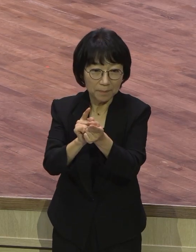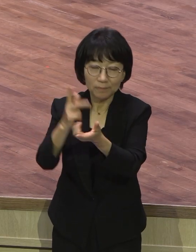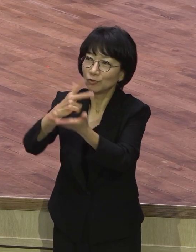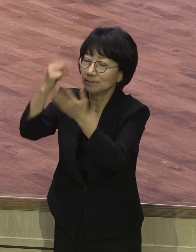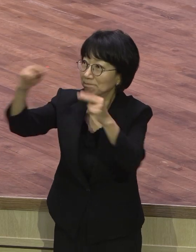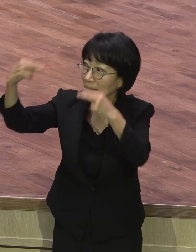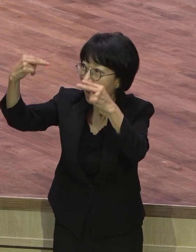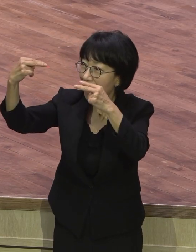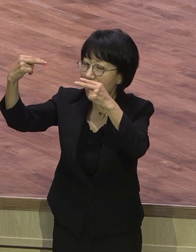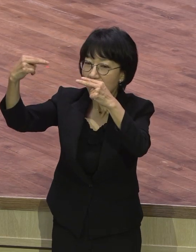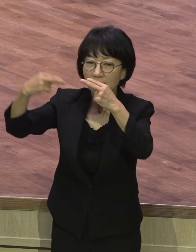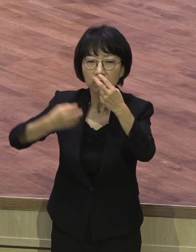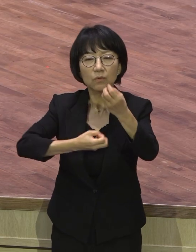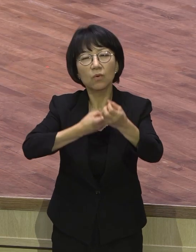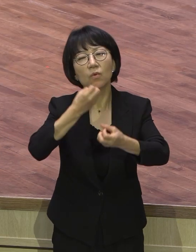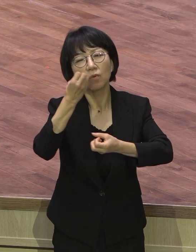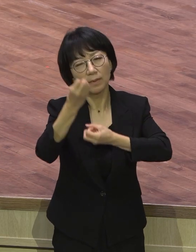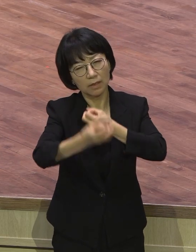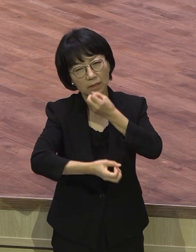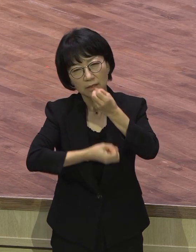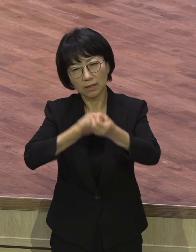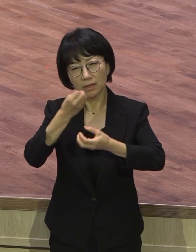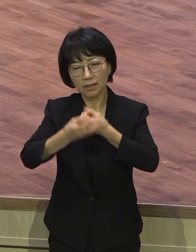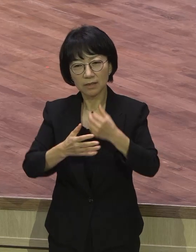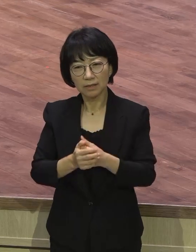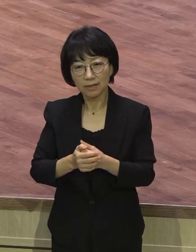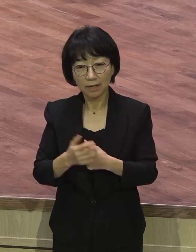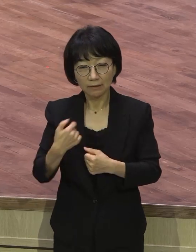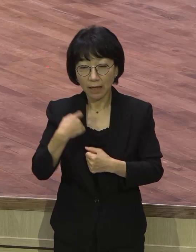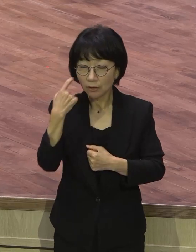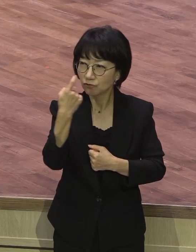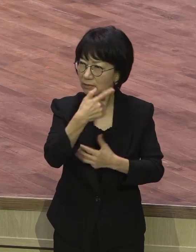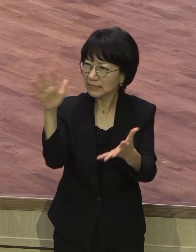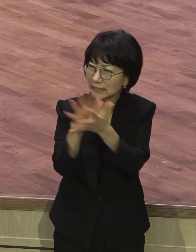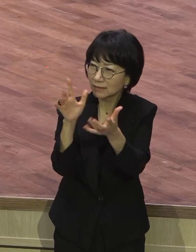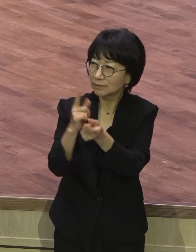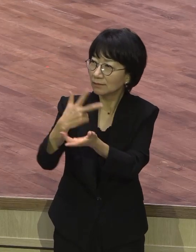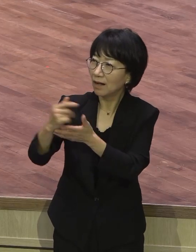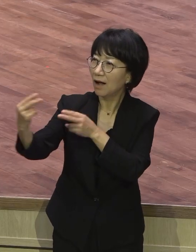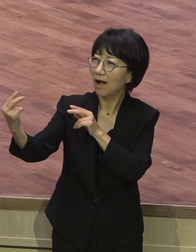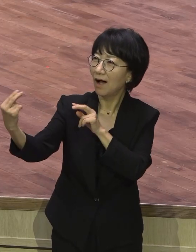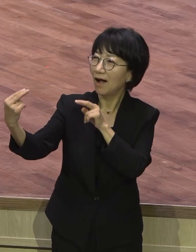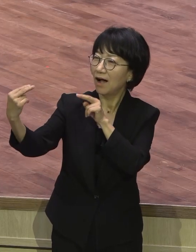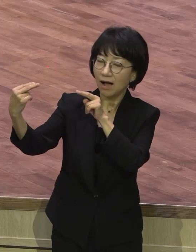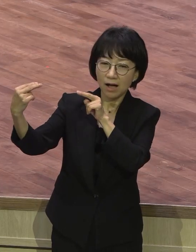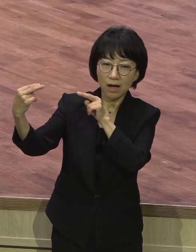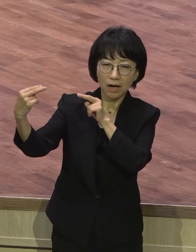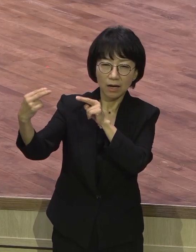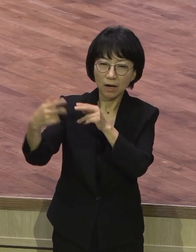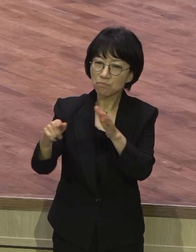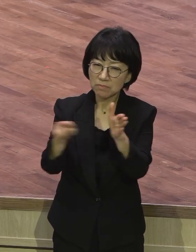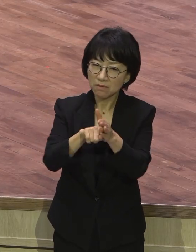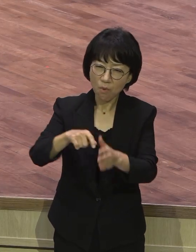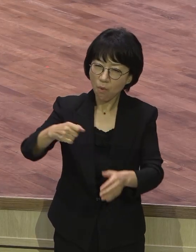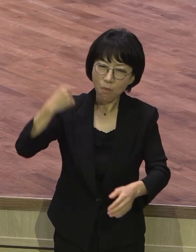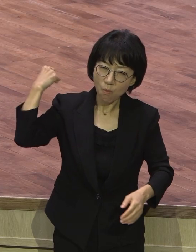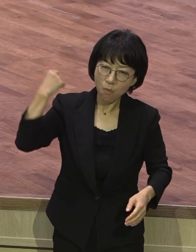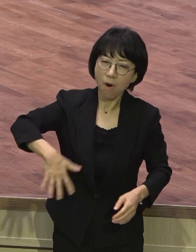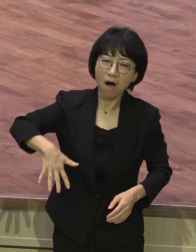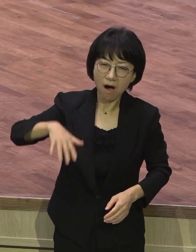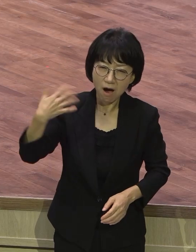배움나이다 회복하고 나서 하는 고백이 눈으로 배움나이다 얼마나 놀라운 믿음의 고백이